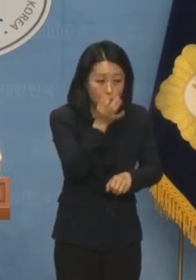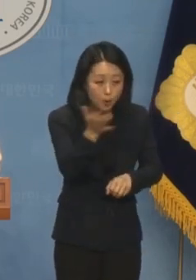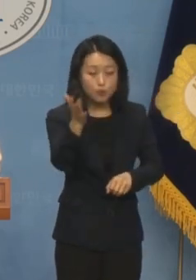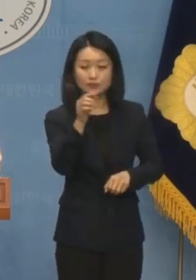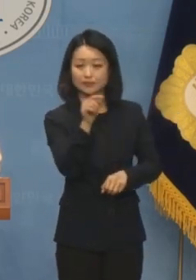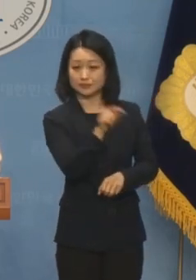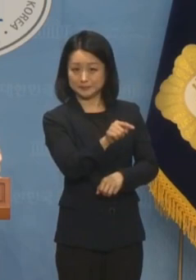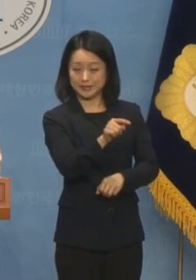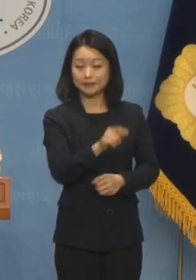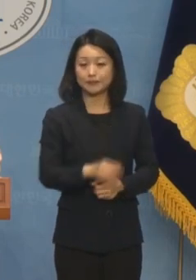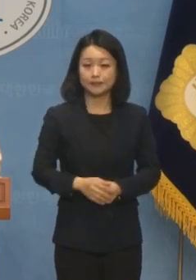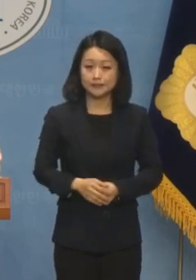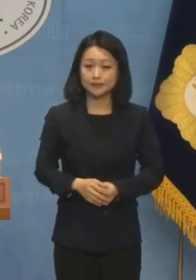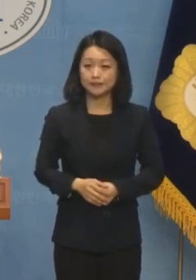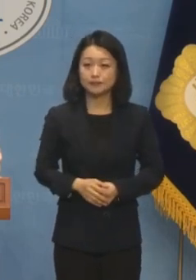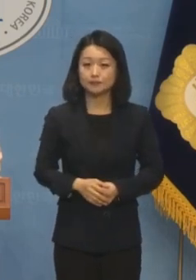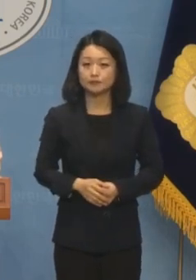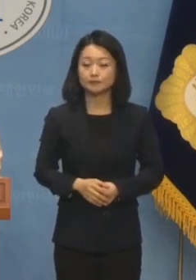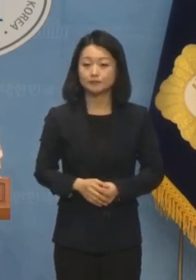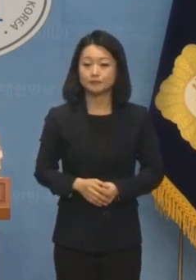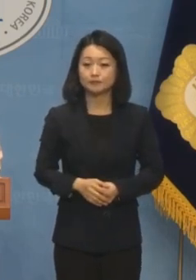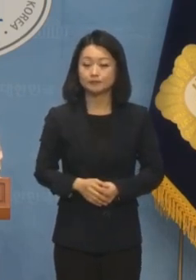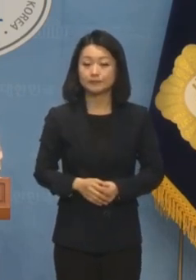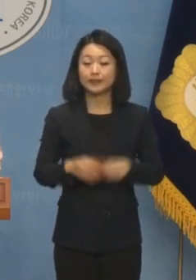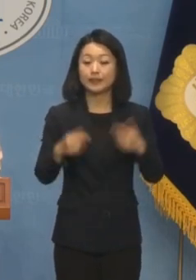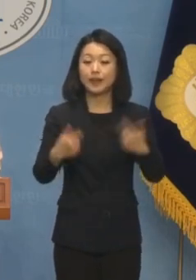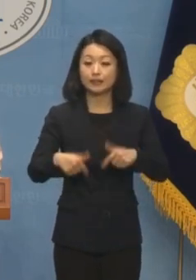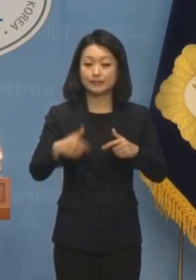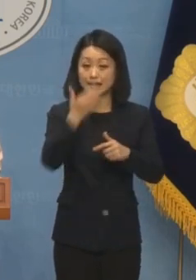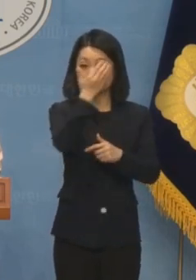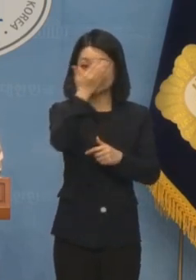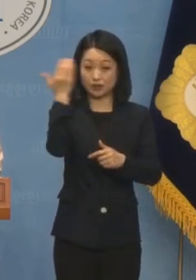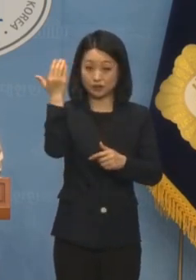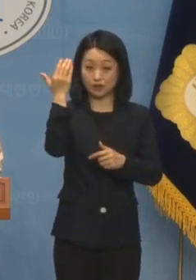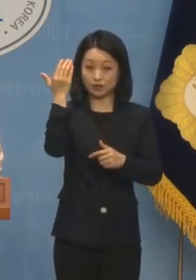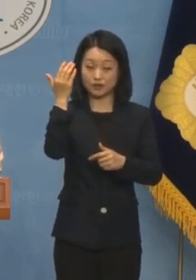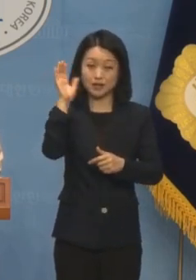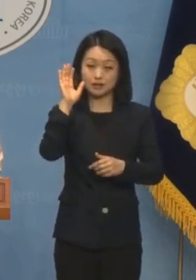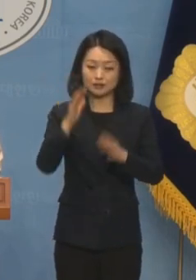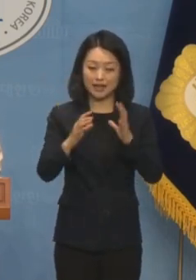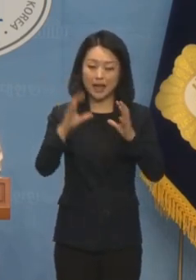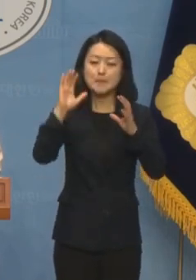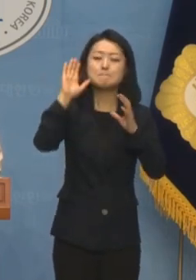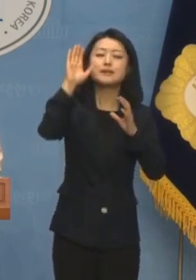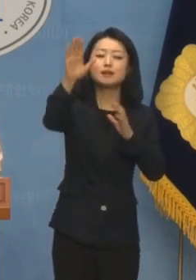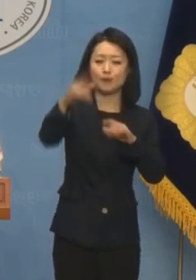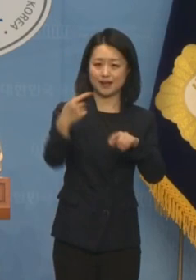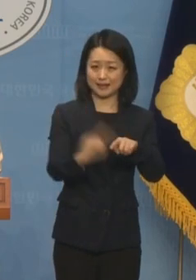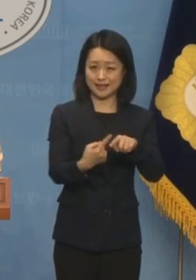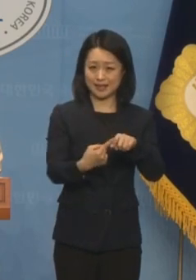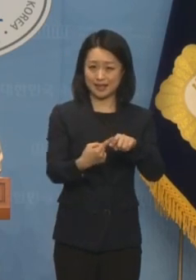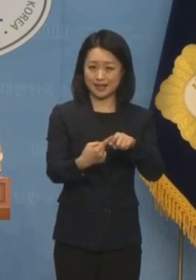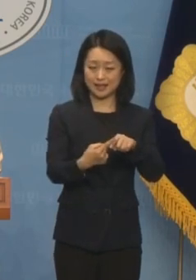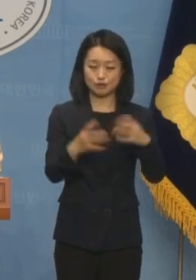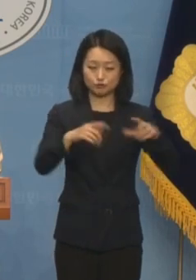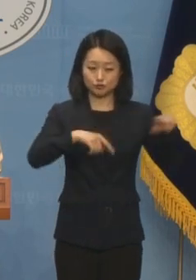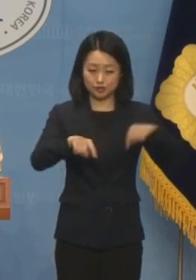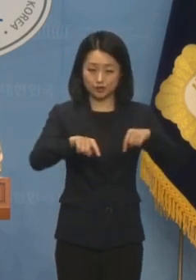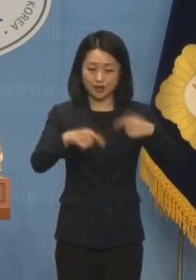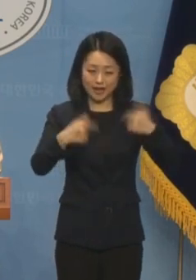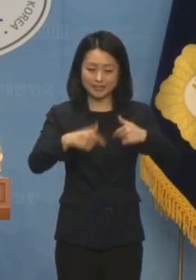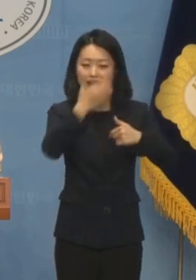보여주게 될 것입니다. 항상 청년이 미래라며 국정 운영에서 청년을